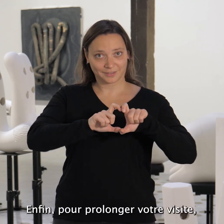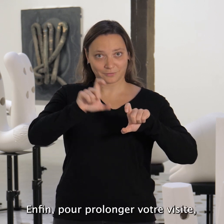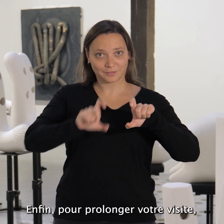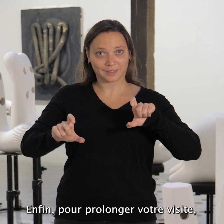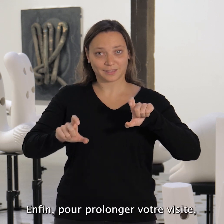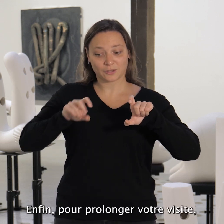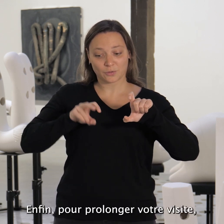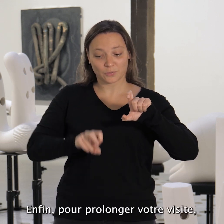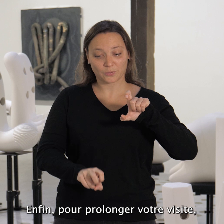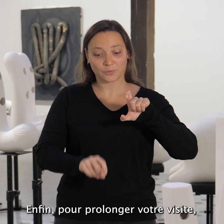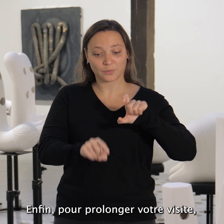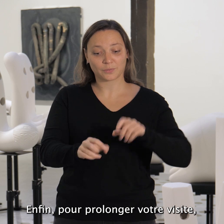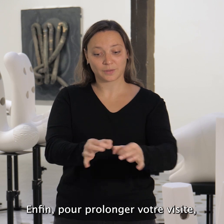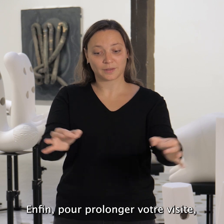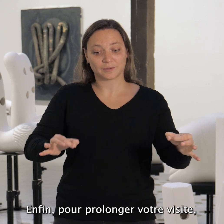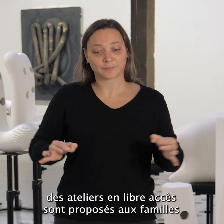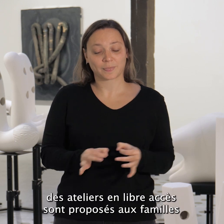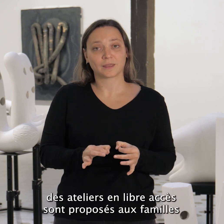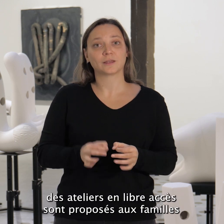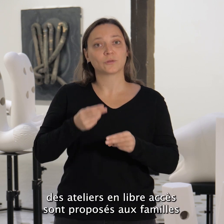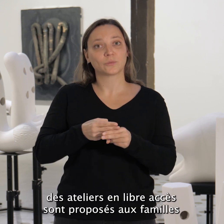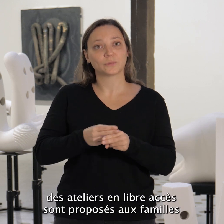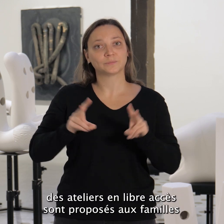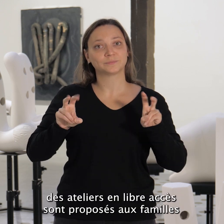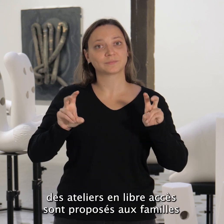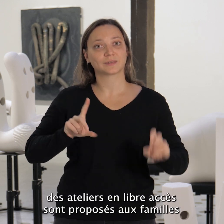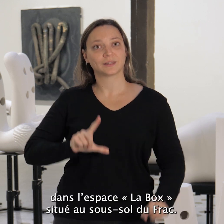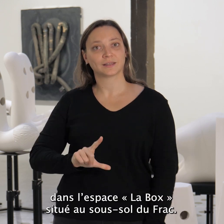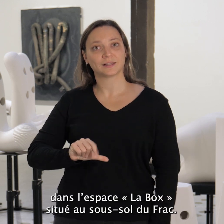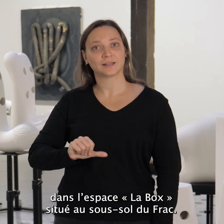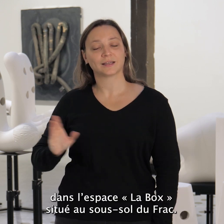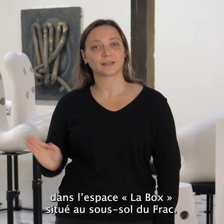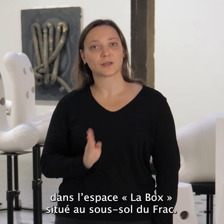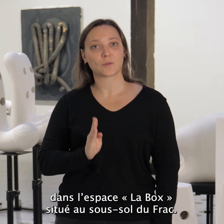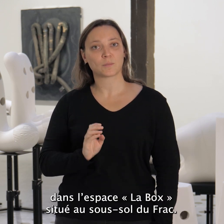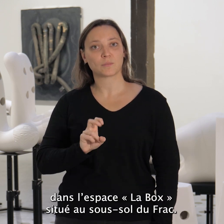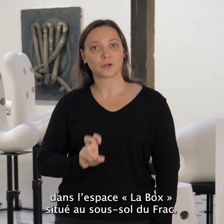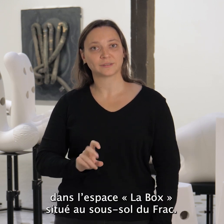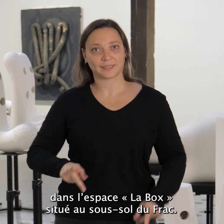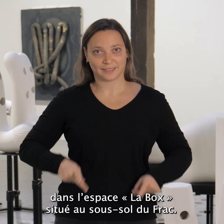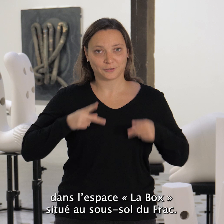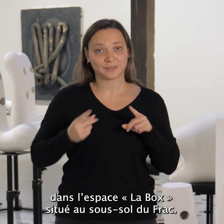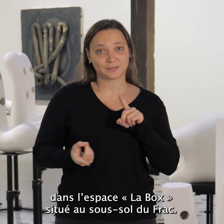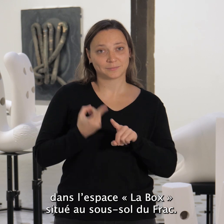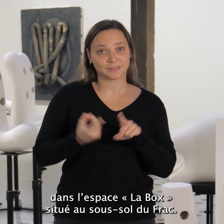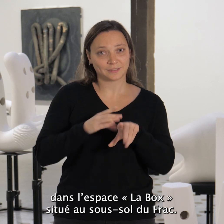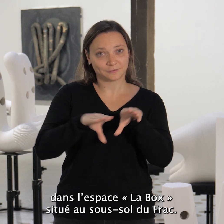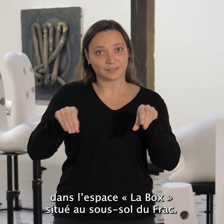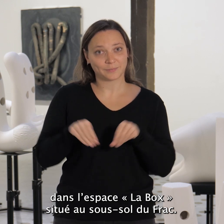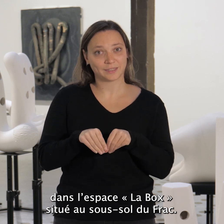Enfin, pour prolonger votre visite, des ateliers en libre accès sont proposés en famille dans l'espace La Box, situé